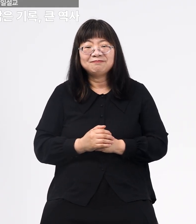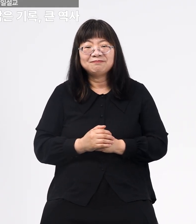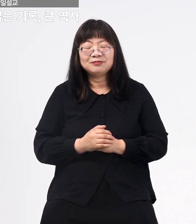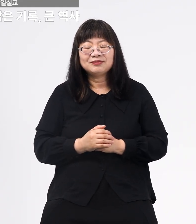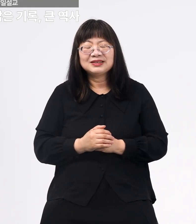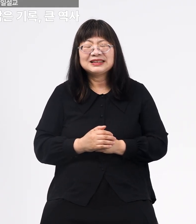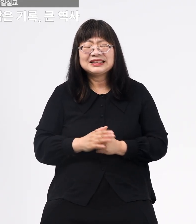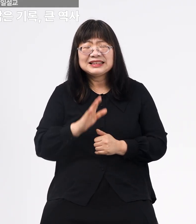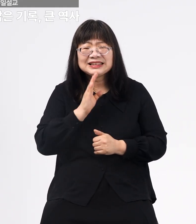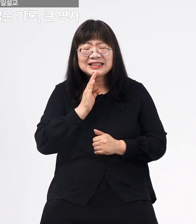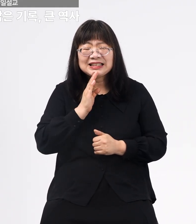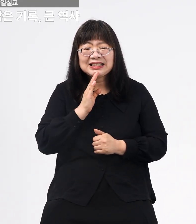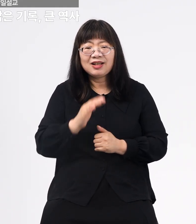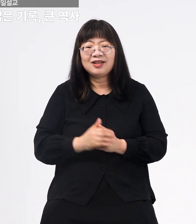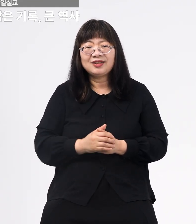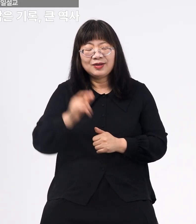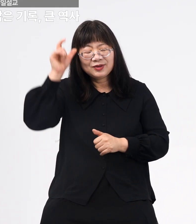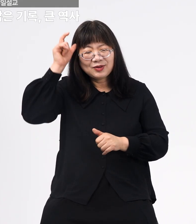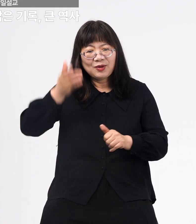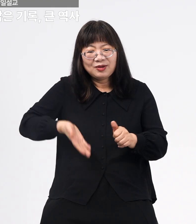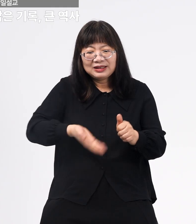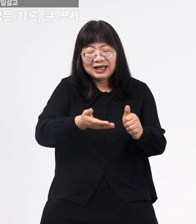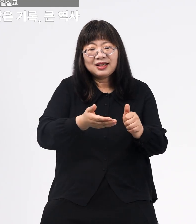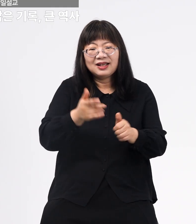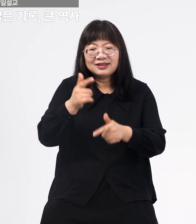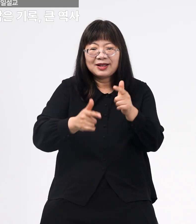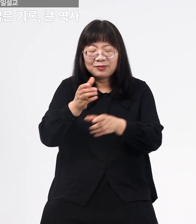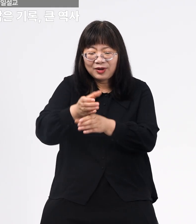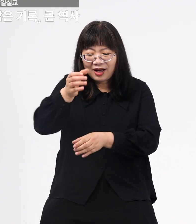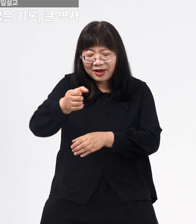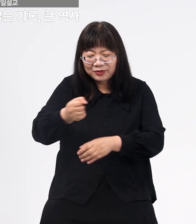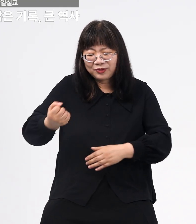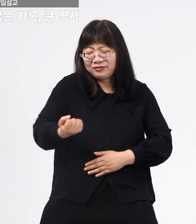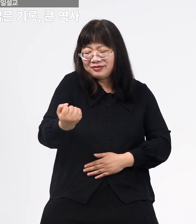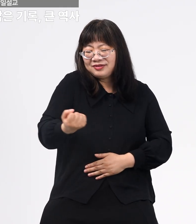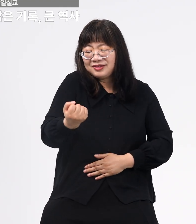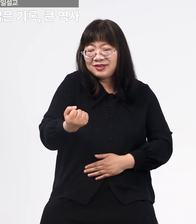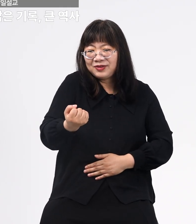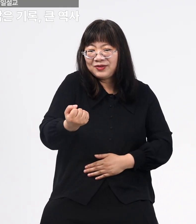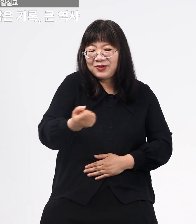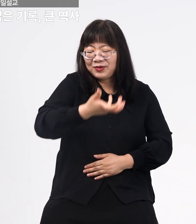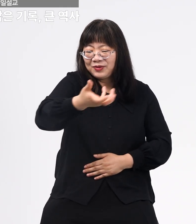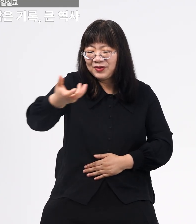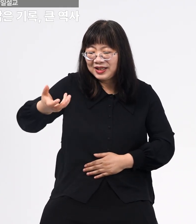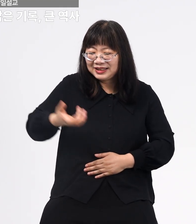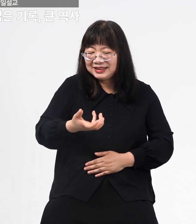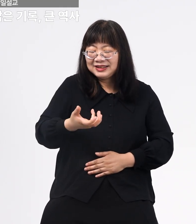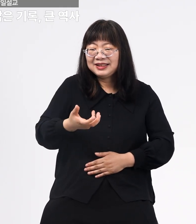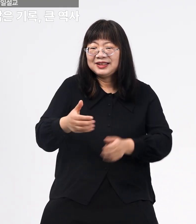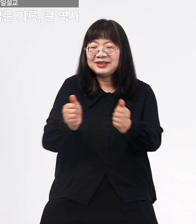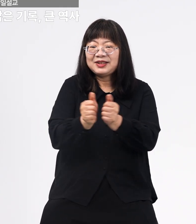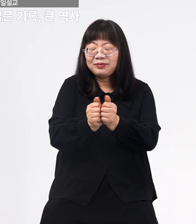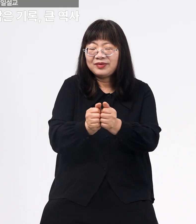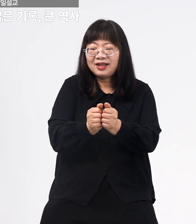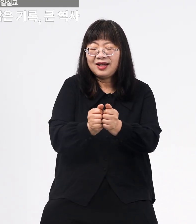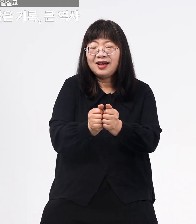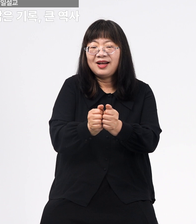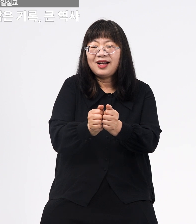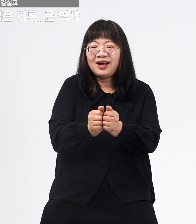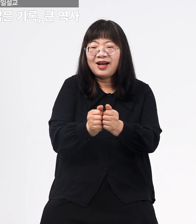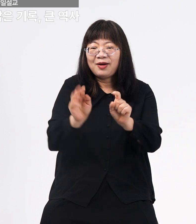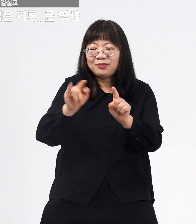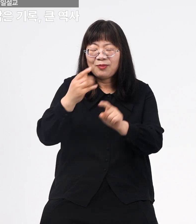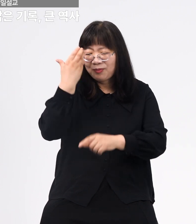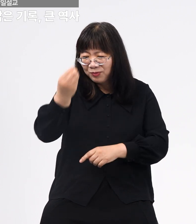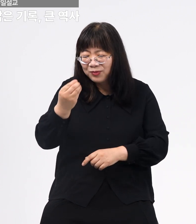누가 진짜 막대기 들고 돌아다니는가를 한번 보세요. 이게 웃자고 하는 얘기가 아니 진짜.